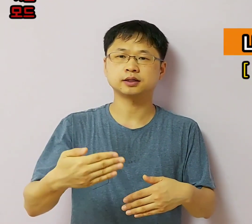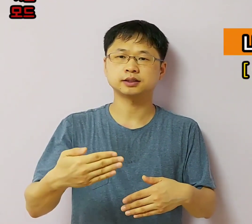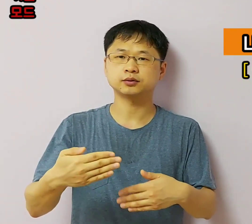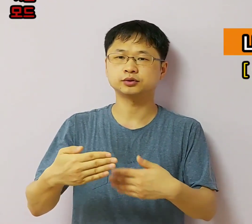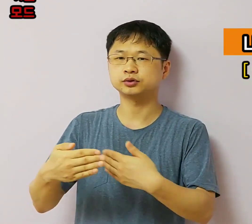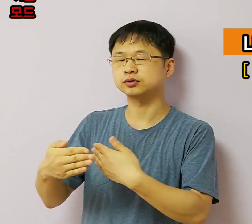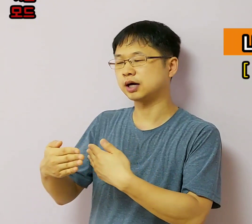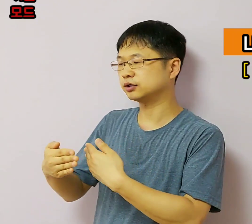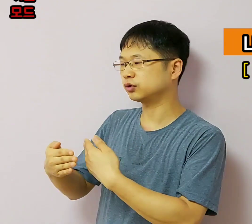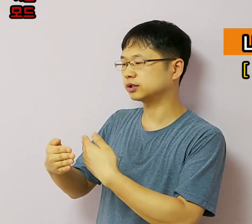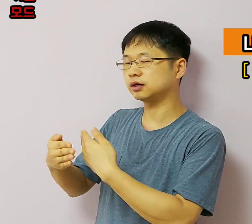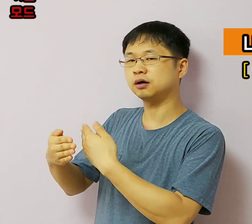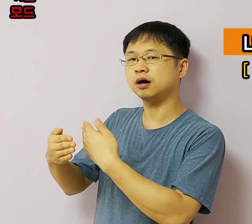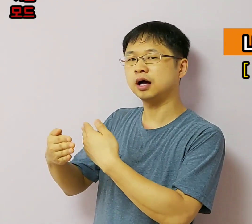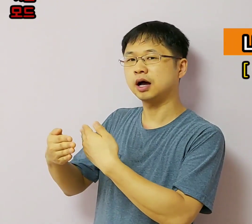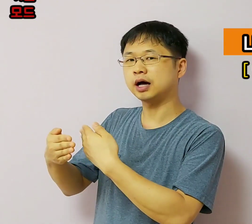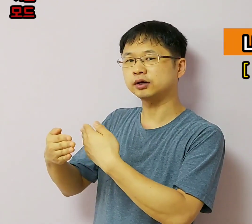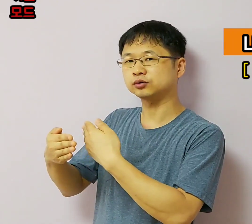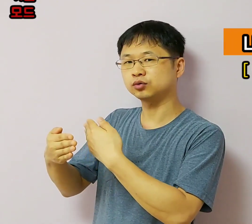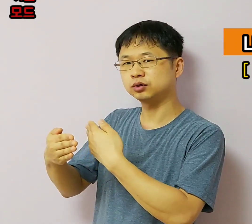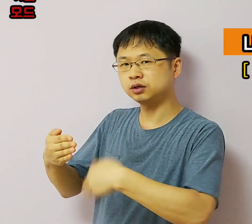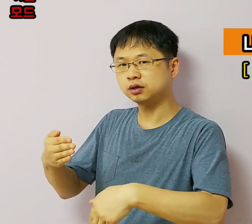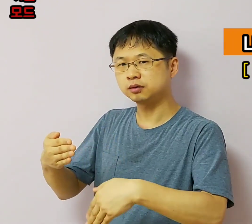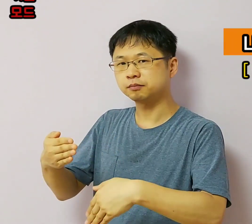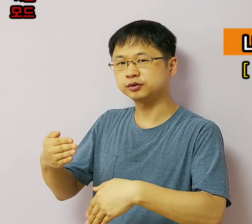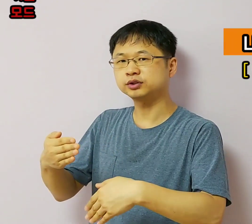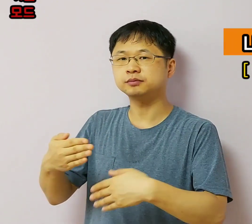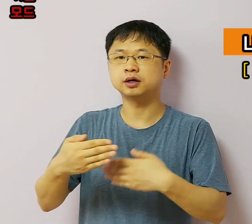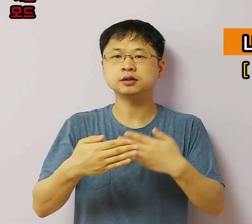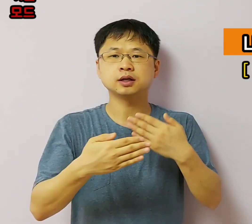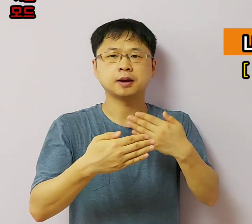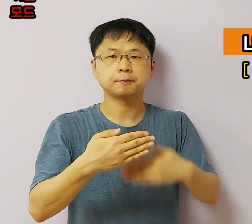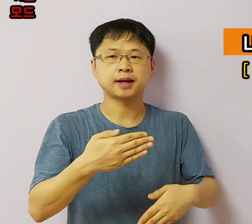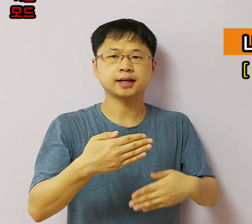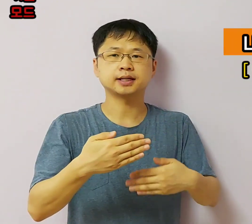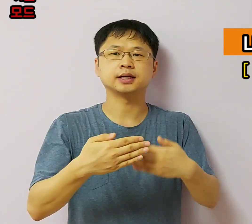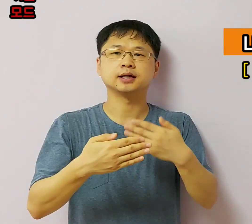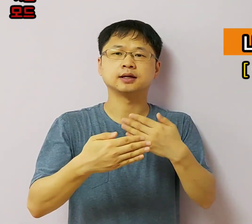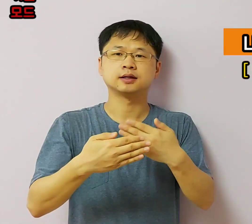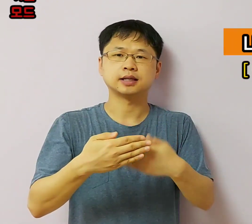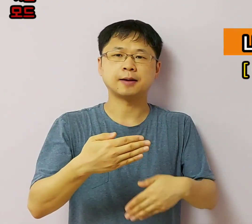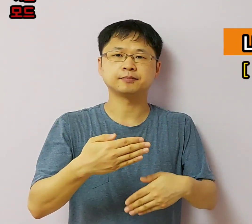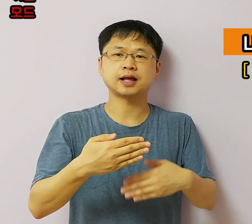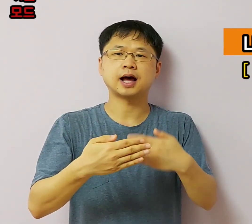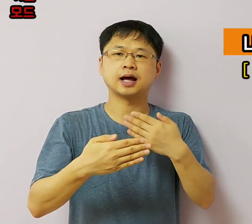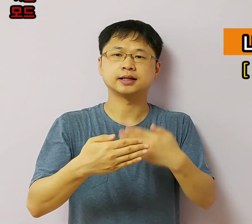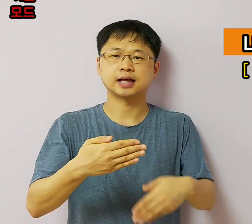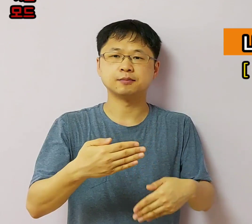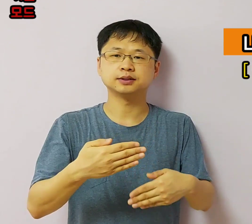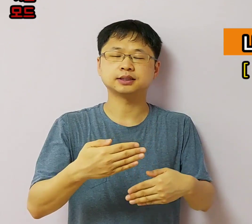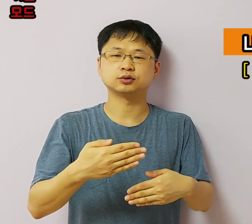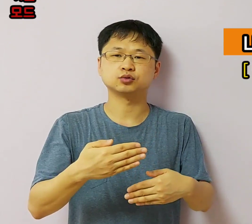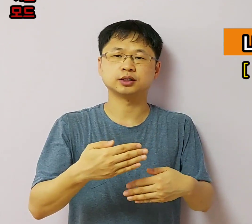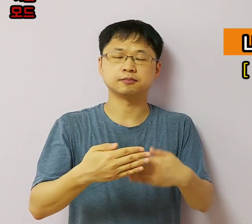이렇게 세워주시고 그 안쪽에서 아래로 손을 빼주시면 빼기 남다 나머지란 수가